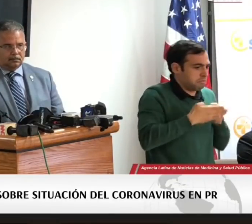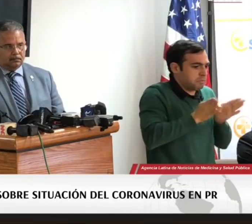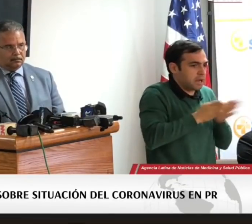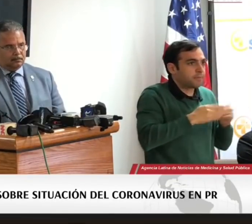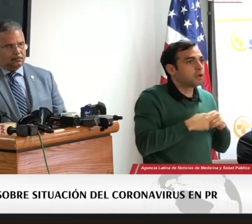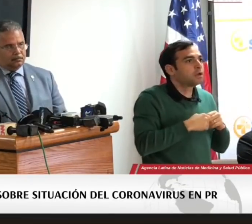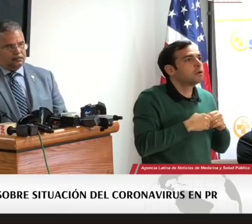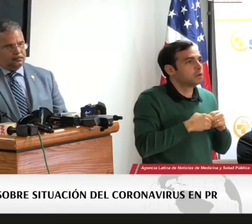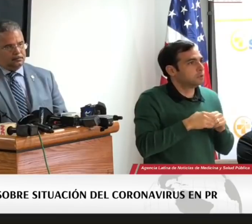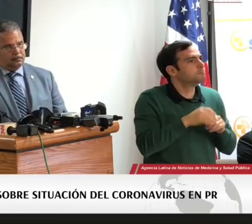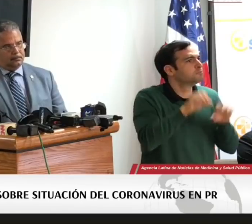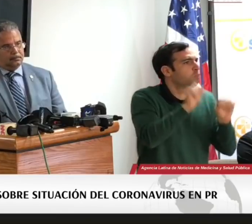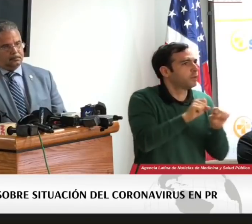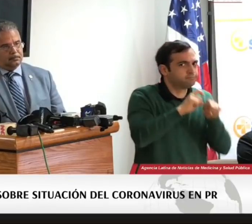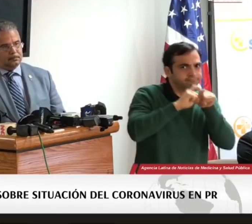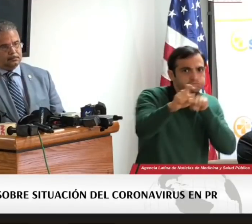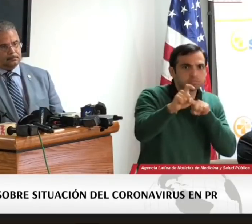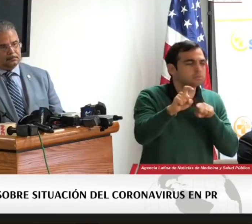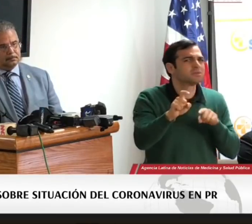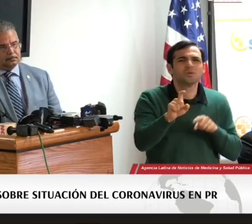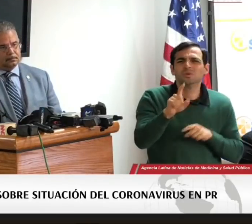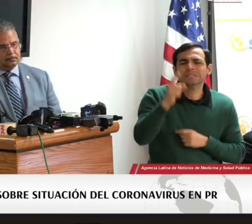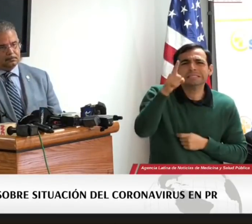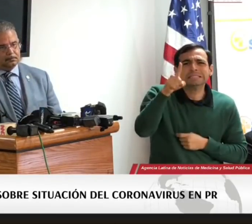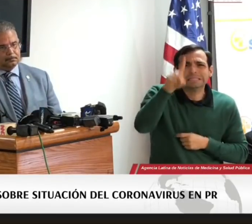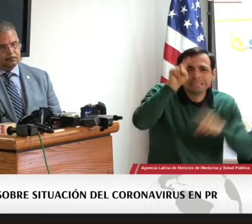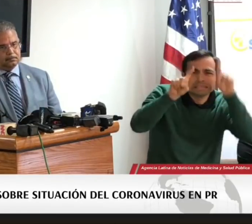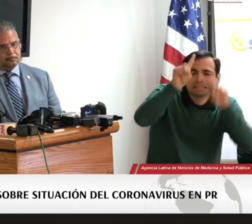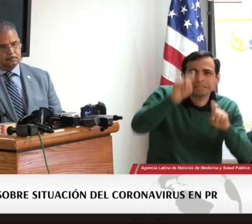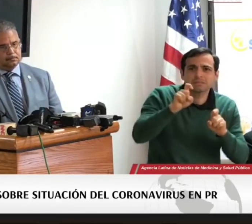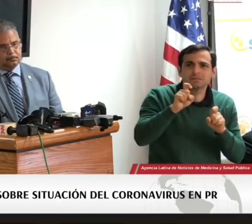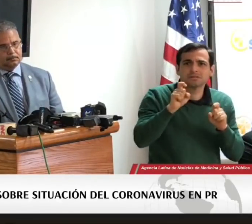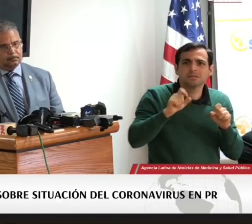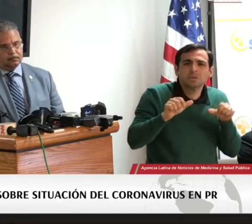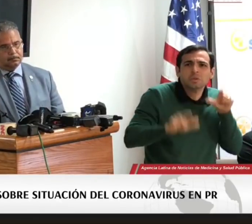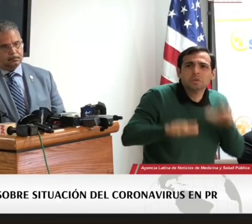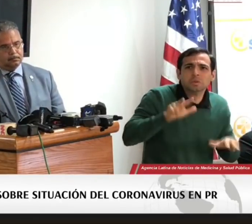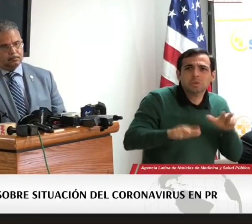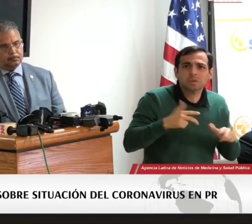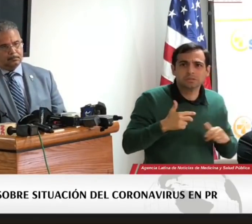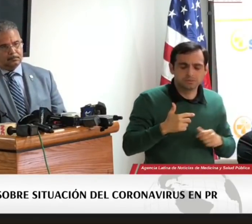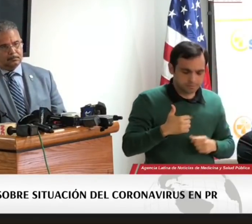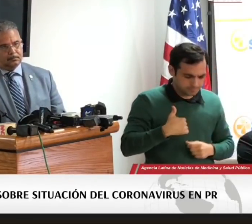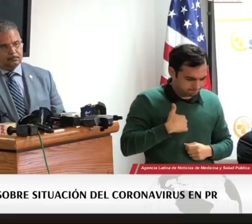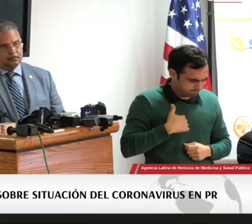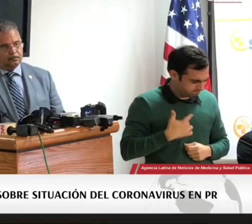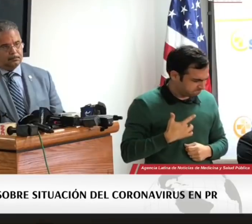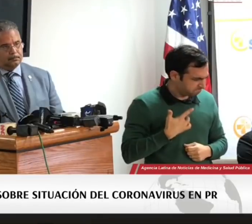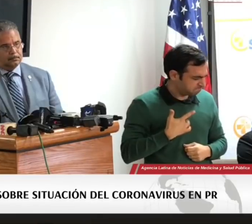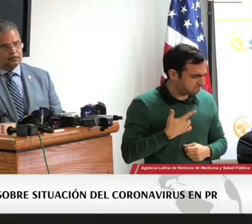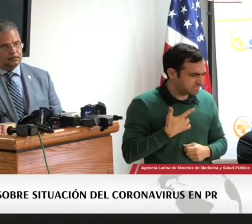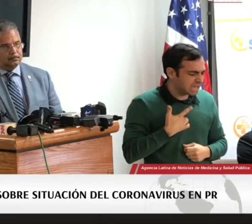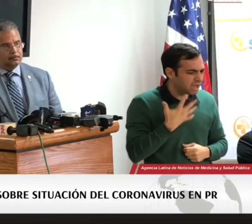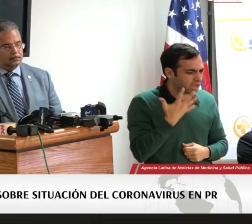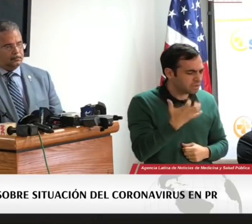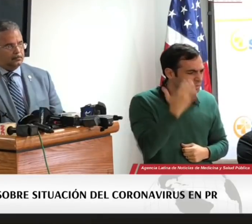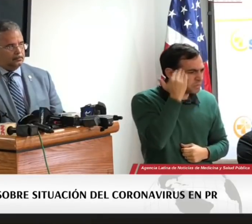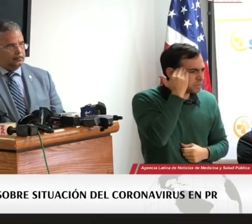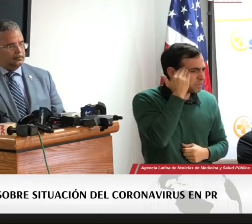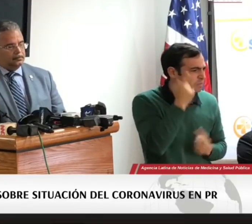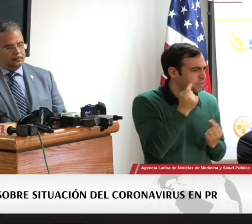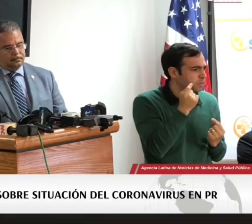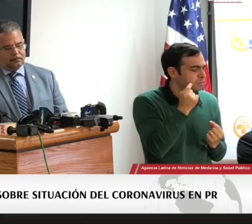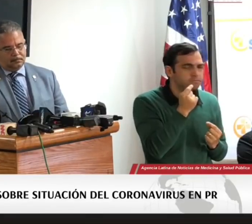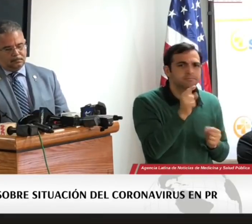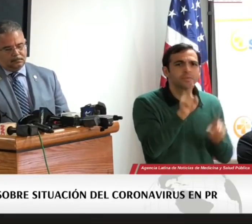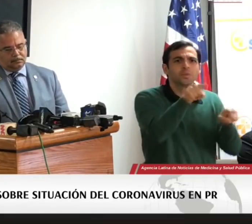para cualquier duda, pregunta, preocupación. Si usted siente síntomas y usted quiere saber qué hacer y a dónde